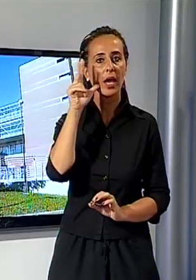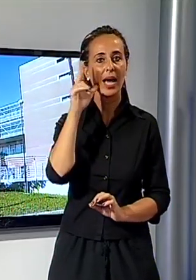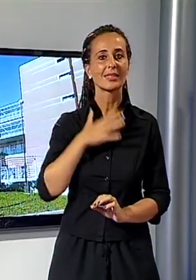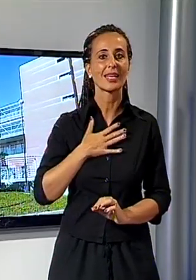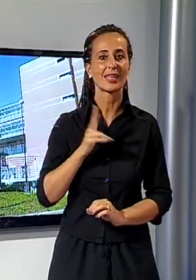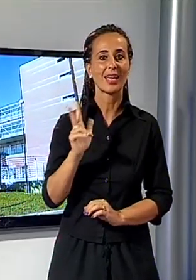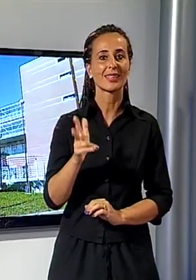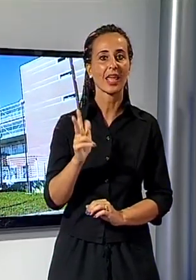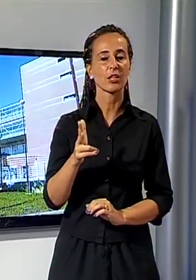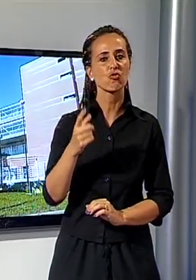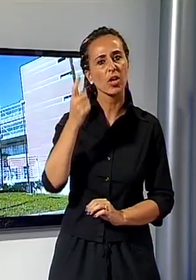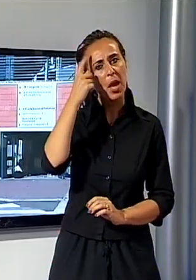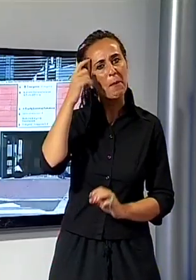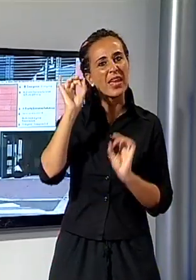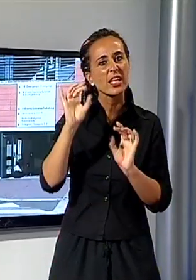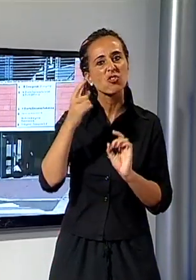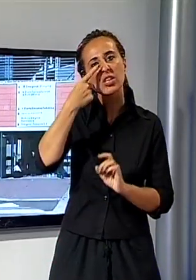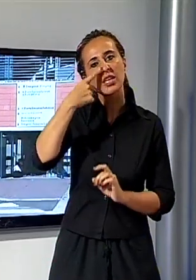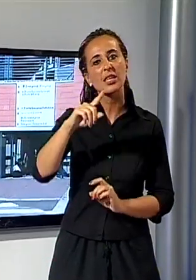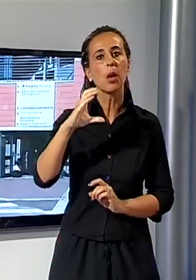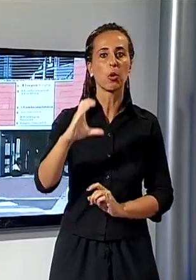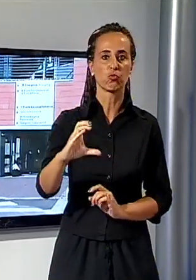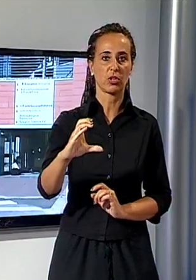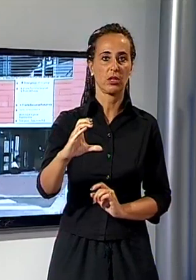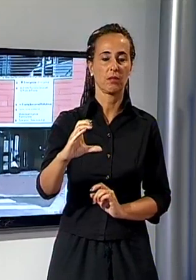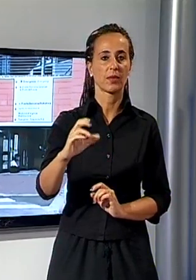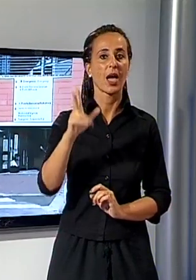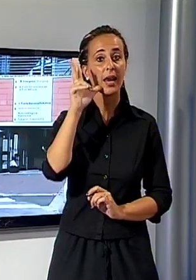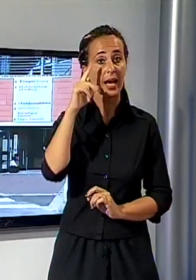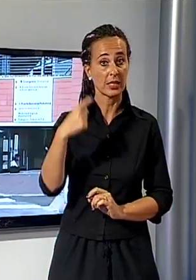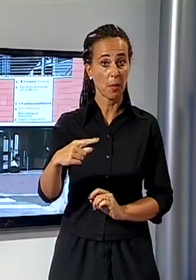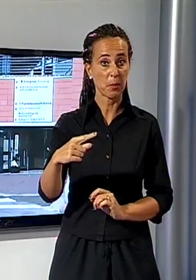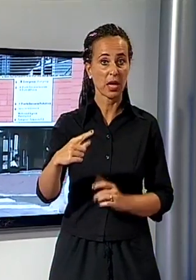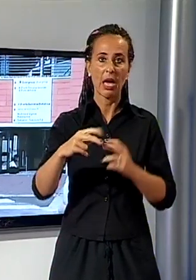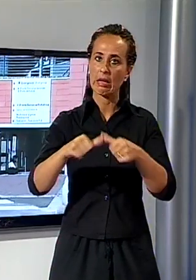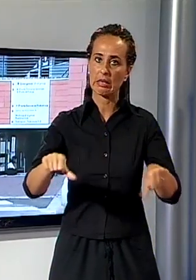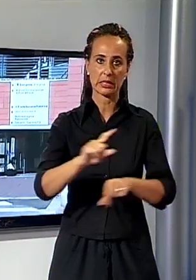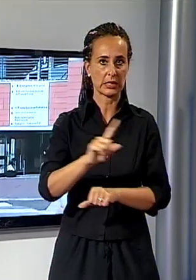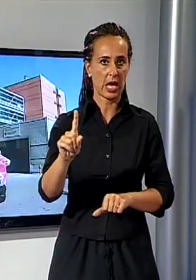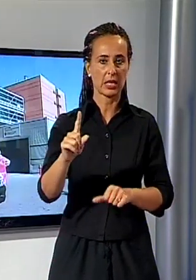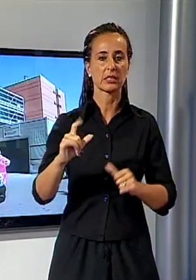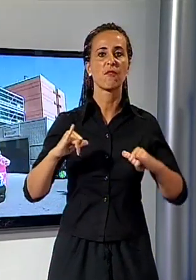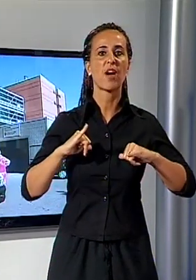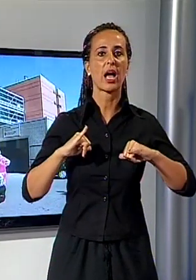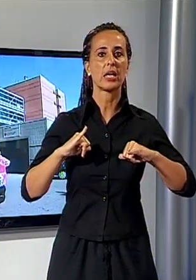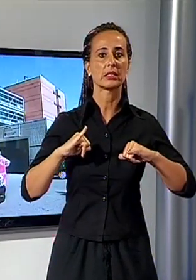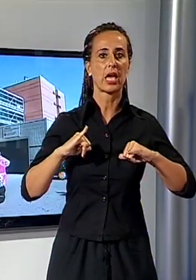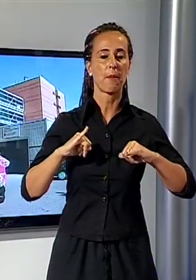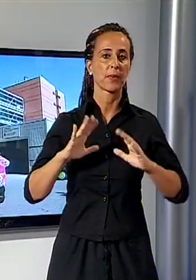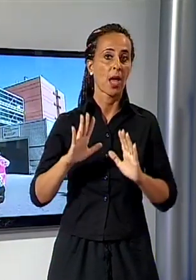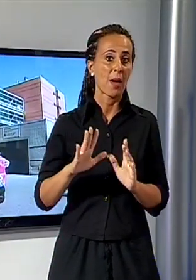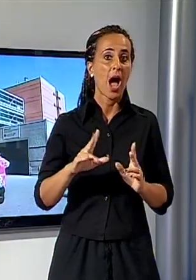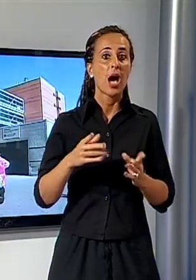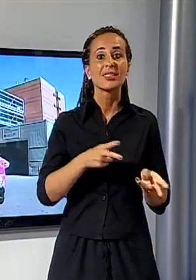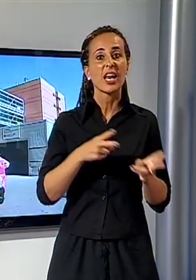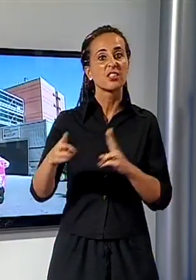13 anni in vacanza a Lido di Camaiore. La giovane è stata trasferita al Meyer di Firenze, dove è attualmente ricoverata con un